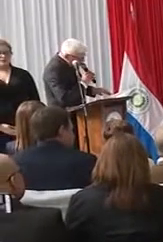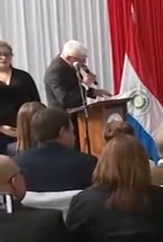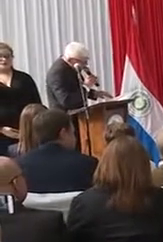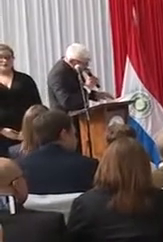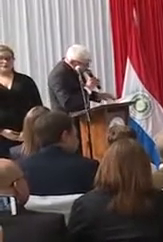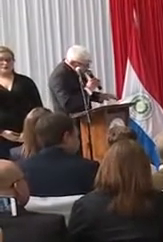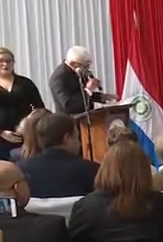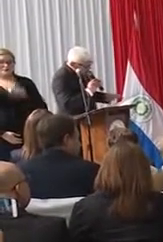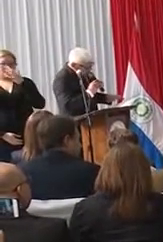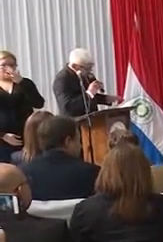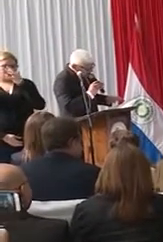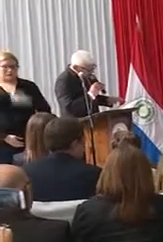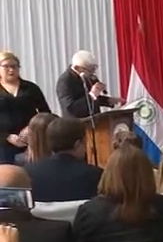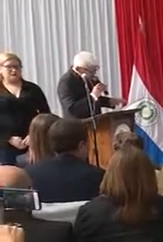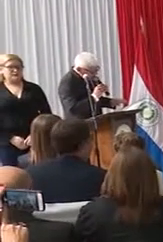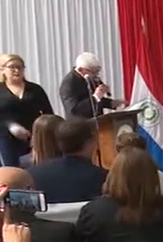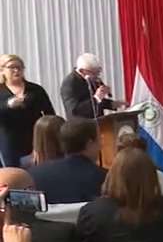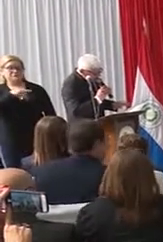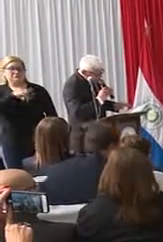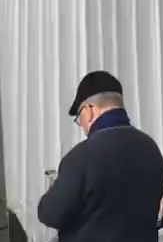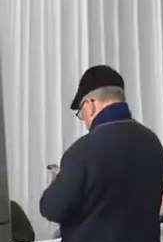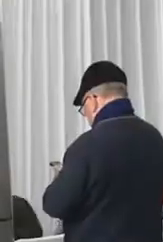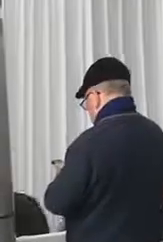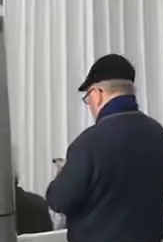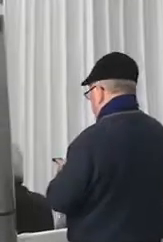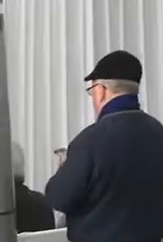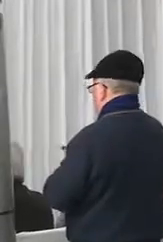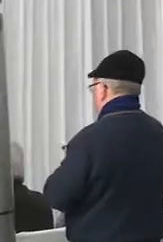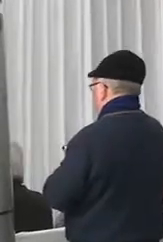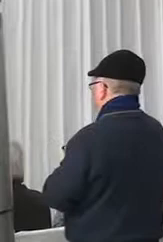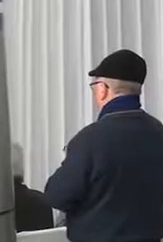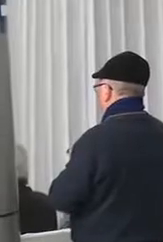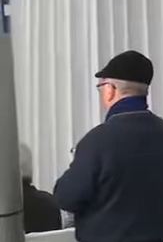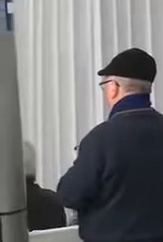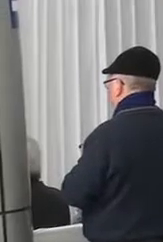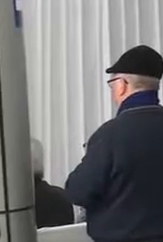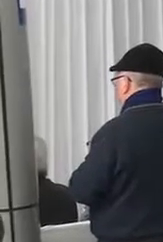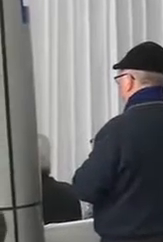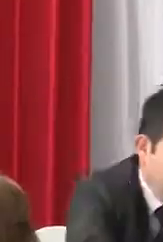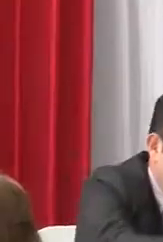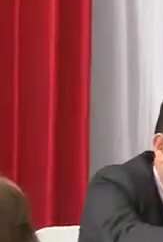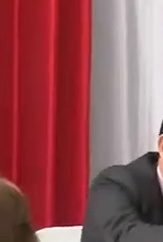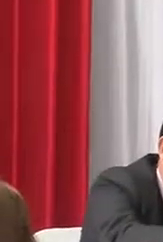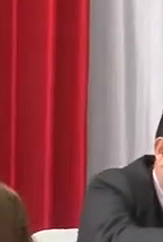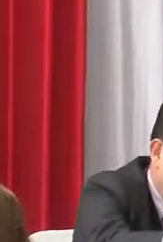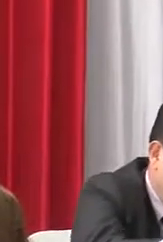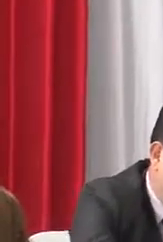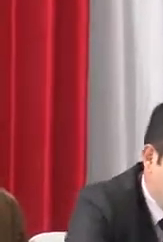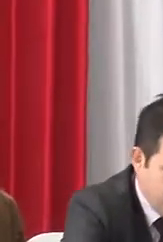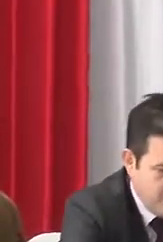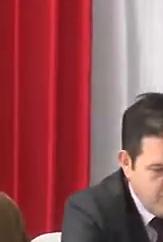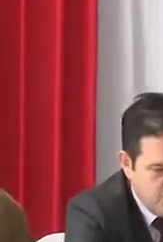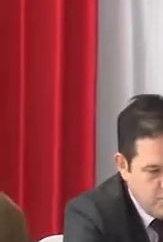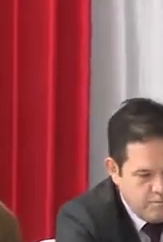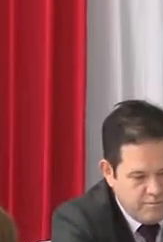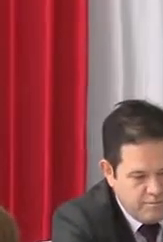realidades palpables en algunos servicios, en algunos hospitales o en los centros, y otros, en un plazo no mayor a 1 año, estarán a disposición de la